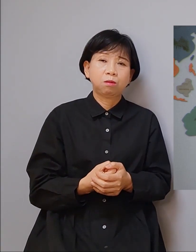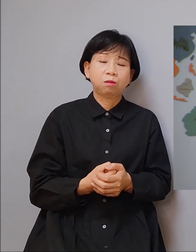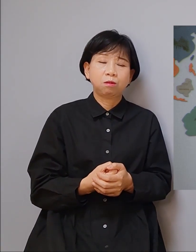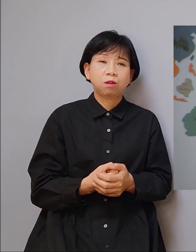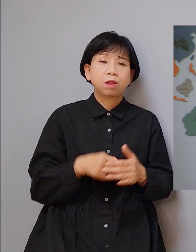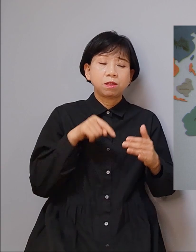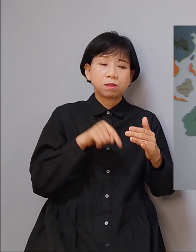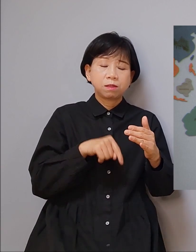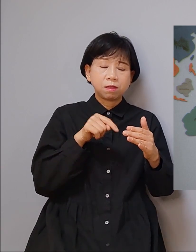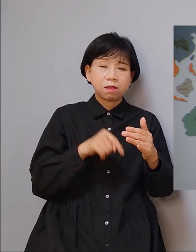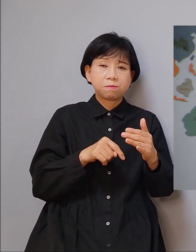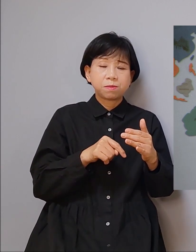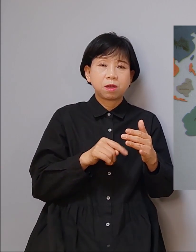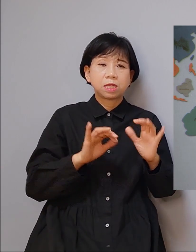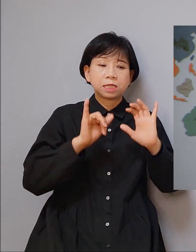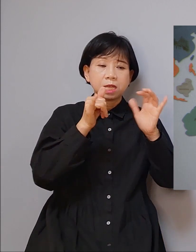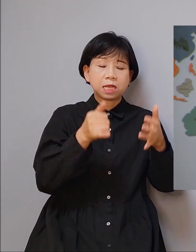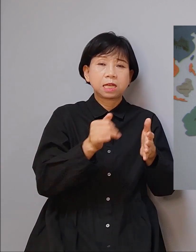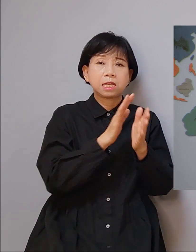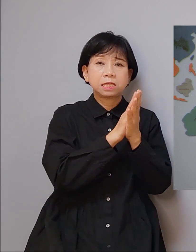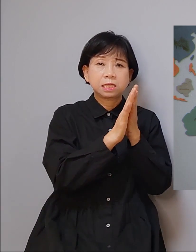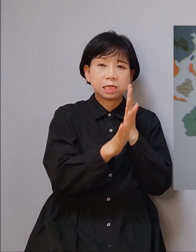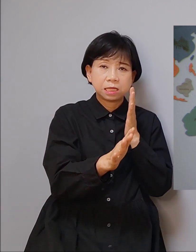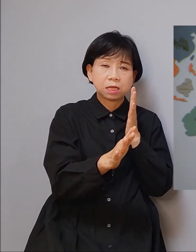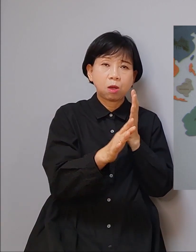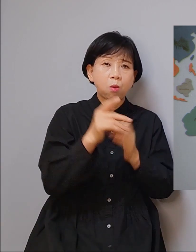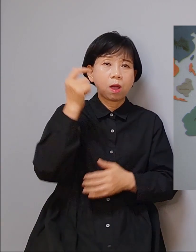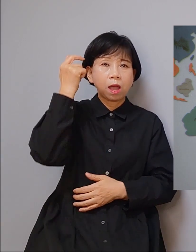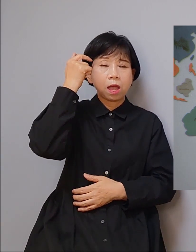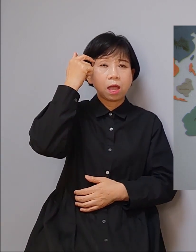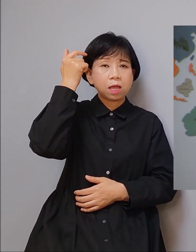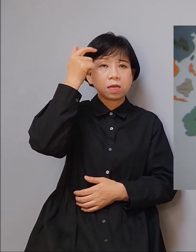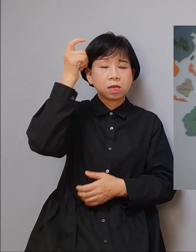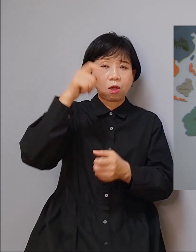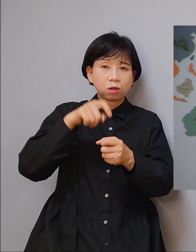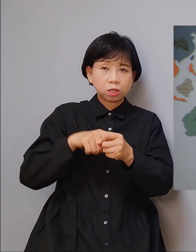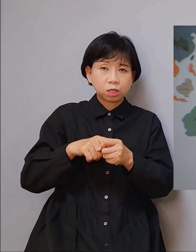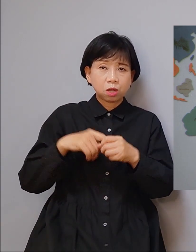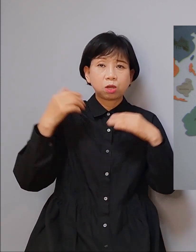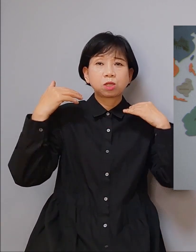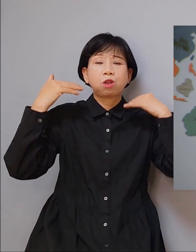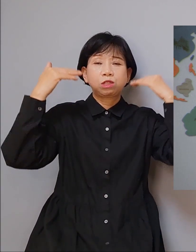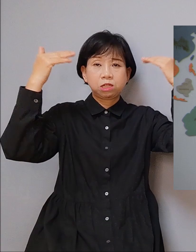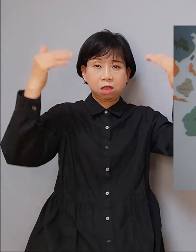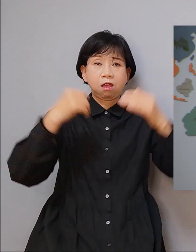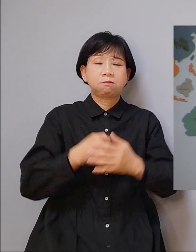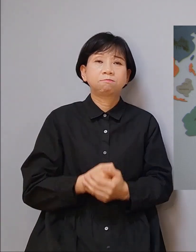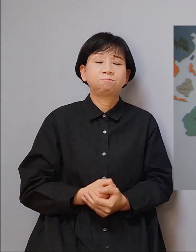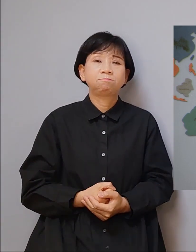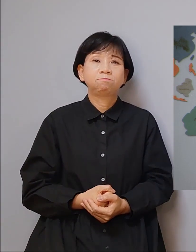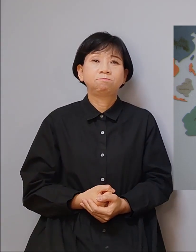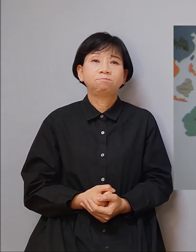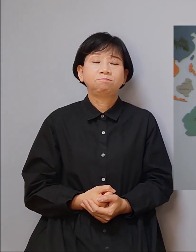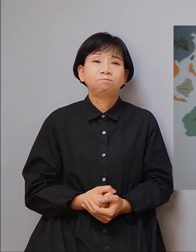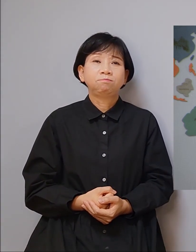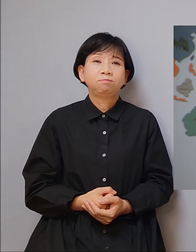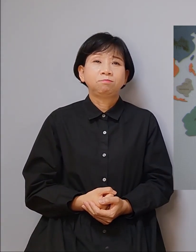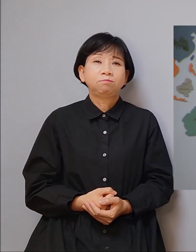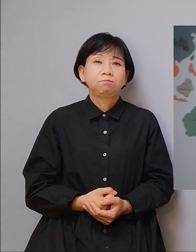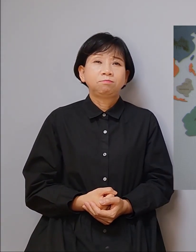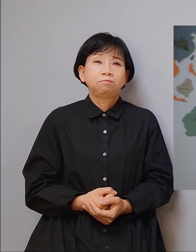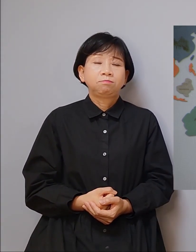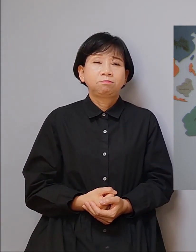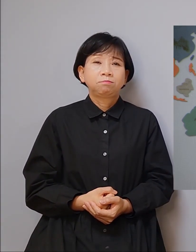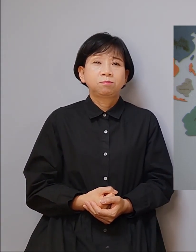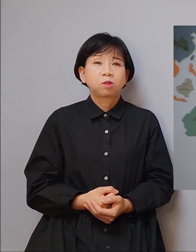질서와 영적 성장. 물론 이 고든 맥도날드 목사님이 저자인데 한번 웅덩이에 처박힌 적이 있었어요. 그래서 웅덩이에서